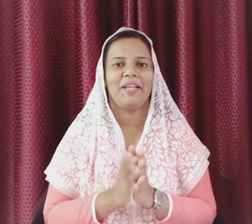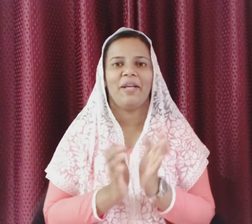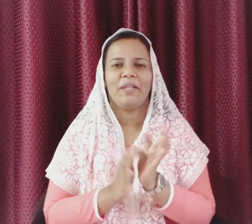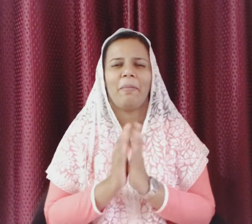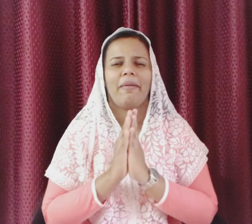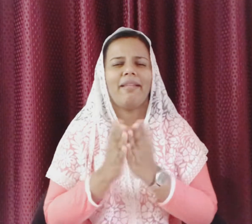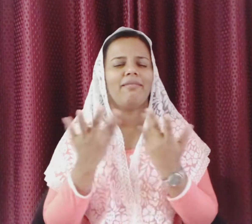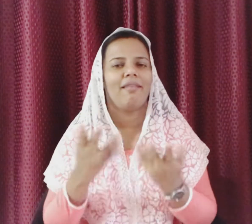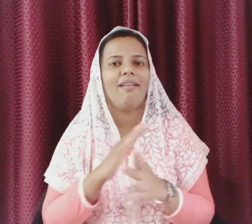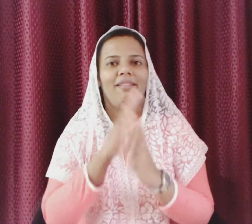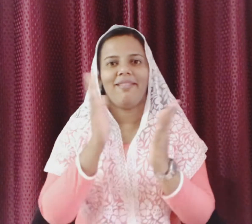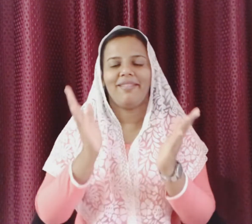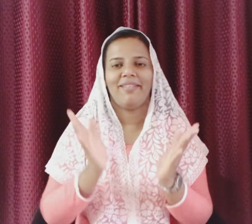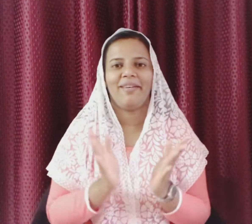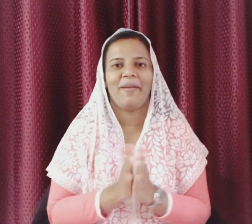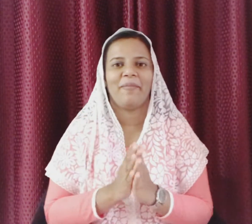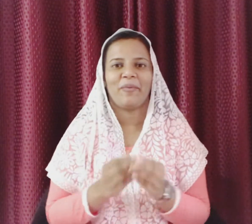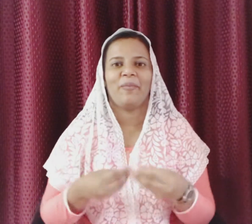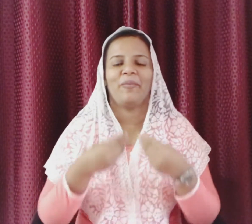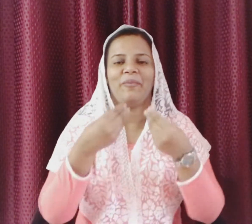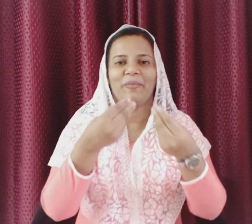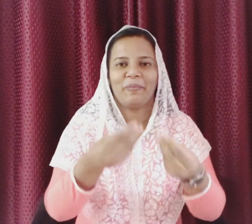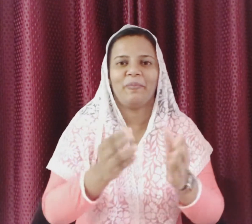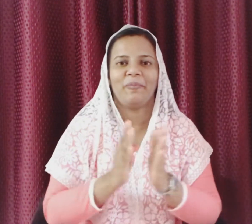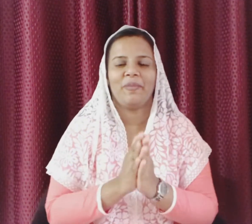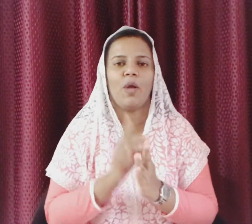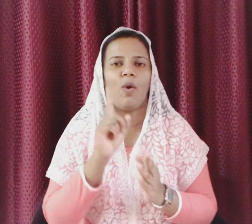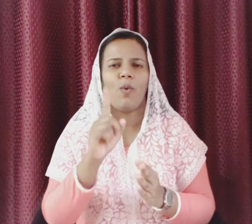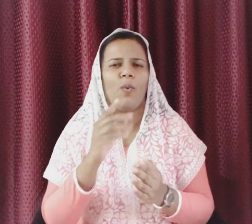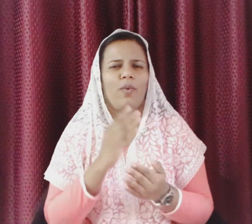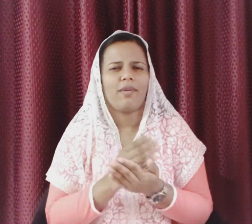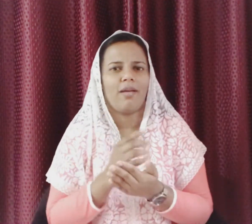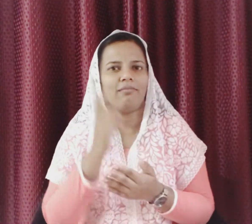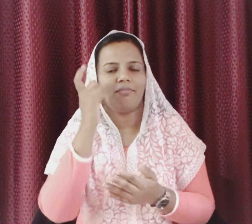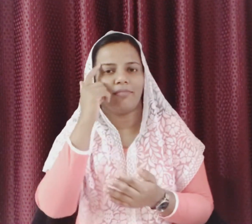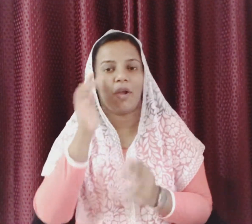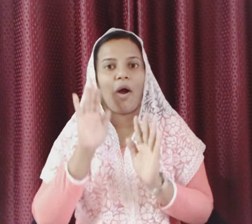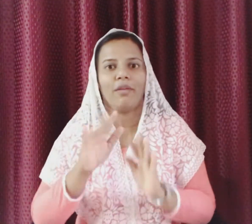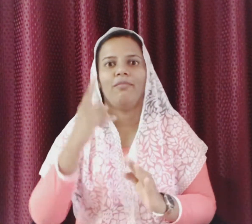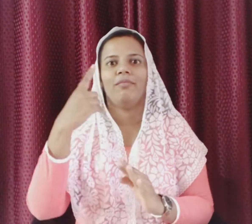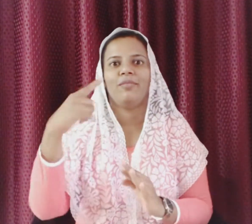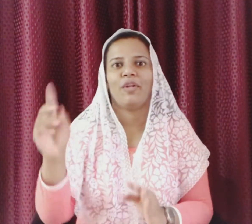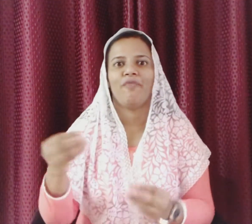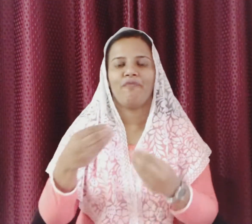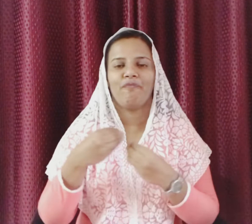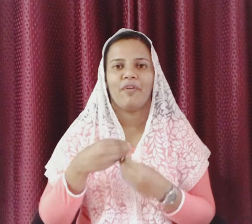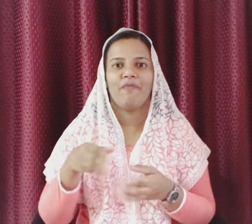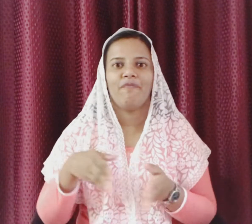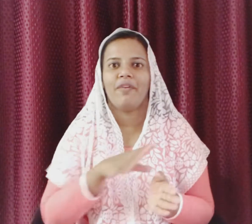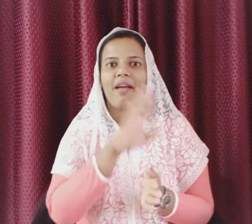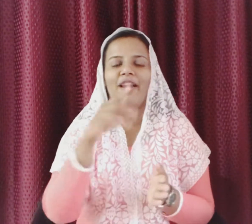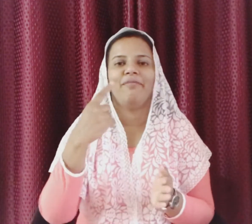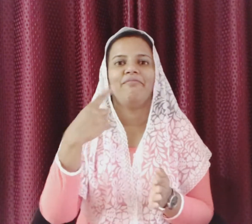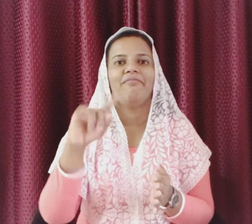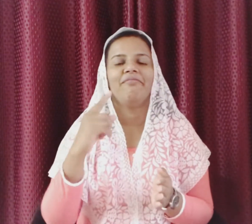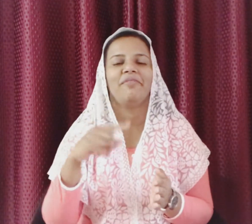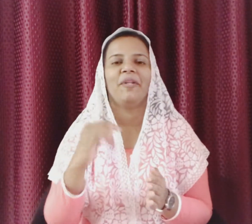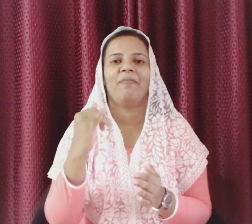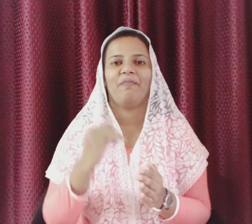നേർച്ചകളെ നീ അവൻ നിൻ്റെ നേർച്ചകളെ കഴിക്കും. നീ ഒരു കാര്യം നിരൂപിക്കും, അത് തന്നെ സാധിക്കും, നിൻ്റെ വഴികളിൽ വെളിച്ചം പ്രകാശിക്കും. കേട്ടോ, കർത്താവിനോട് അടുത്ത്